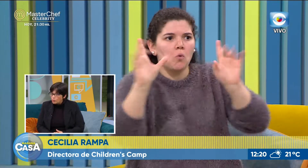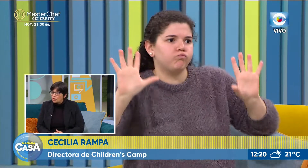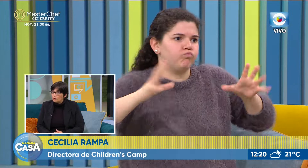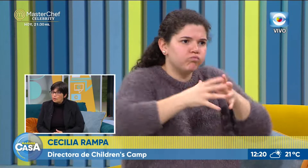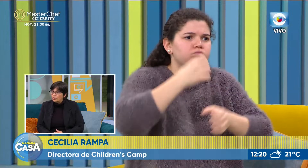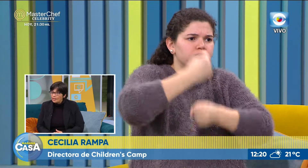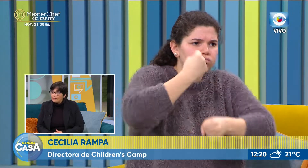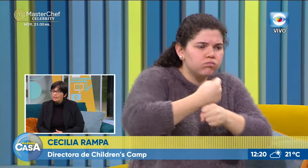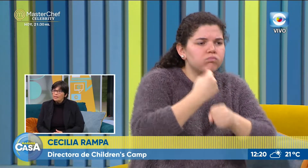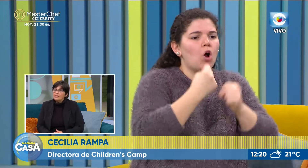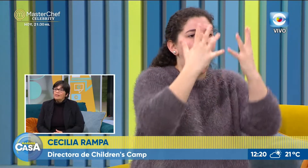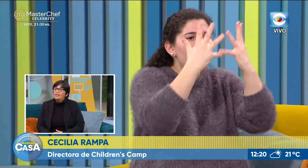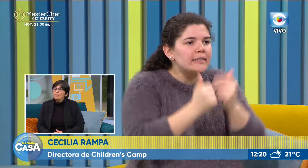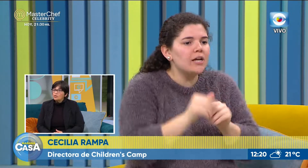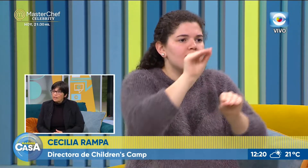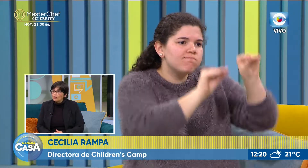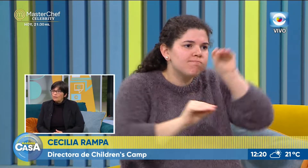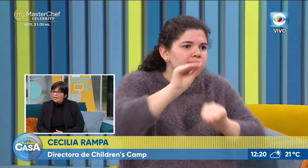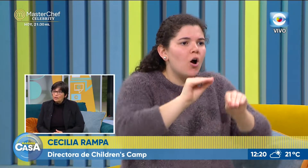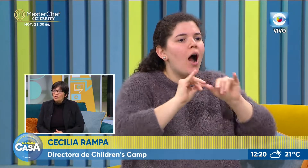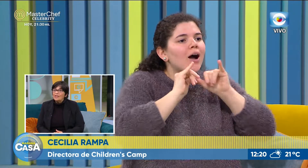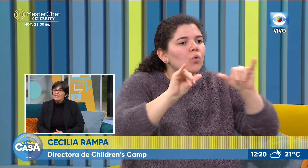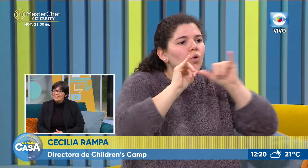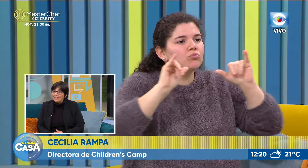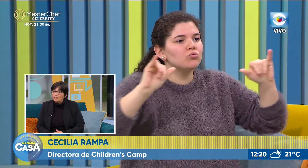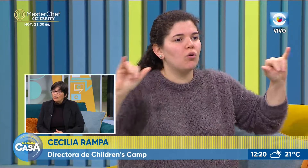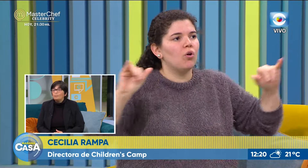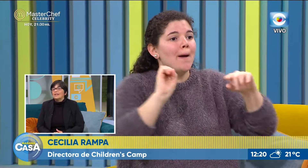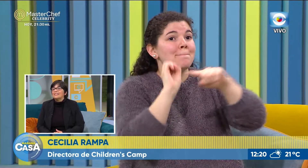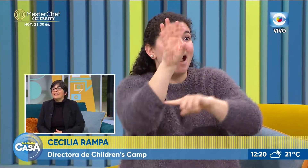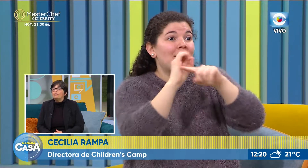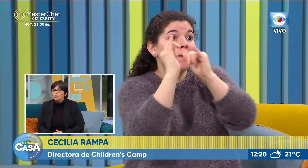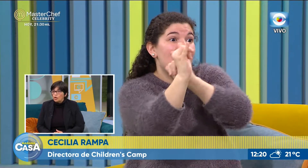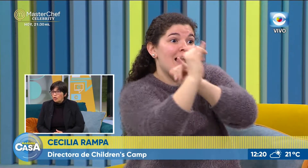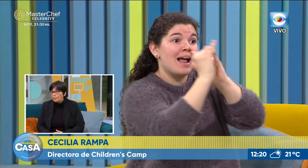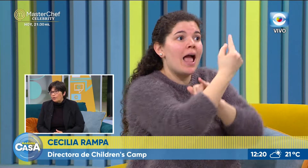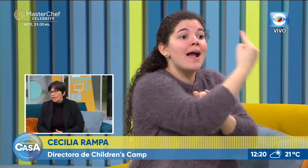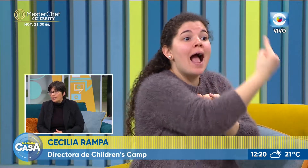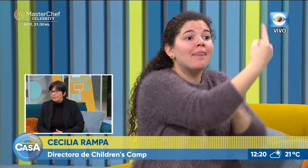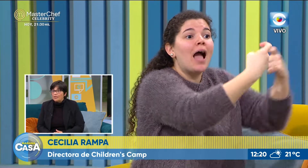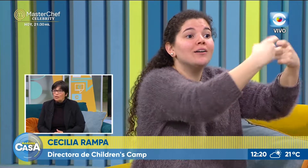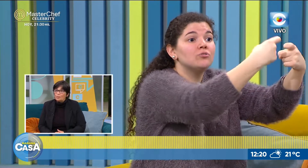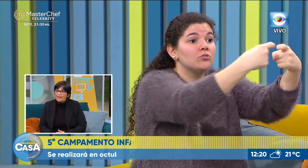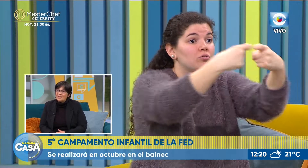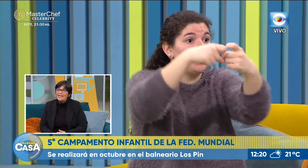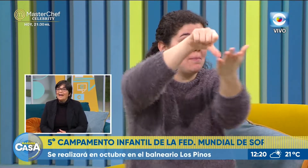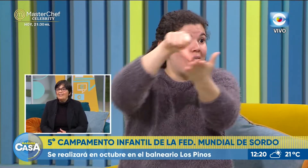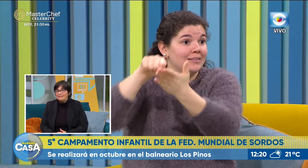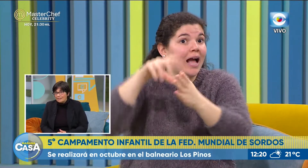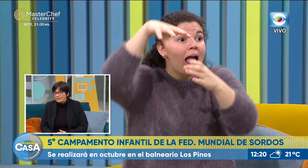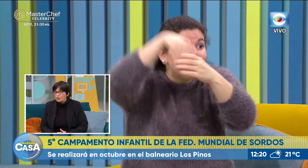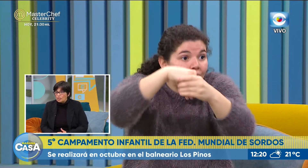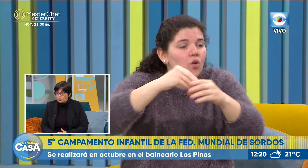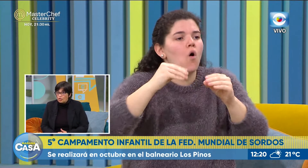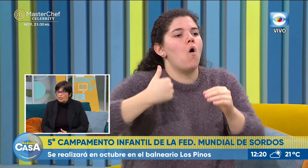me propuse como voluntaria y hemos estado trabajando y organizando para hacer la difusión correspondiente, enviando mails a